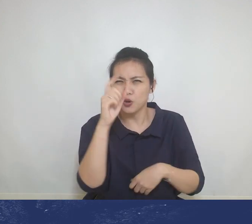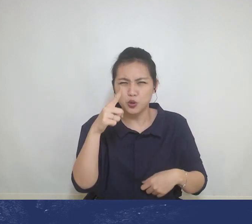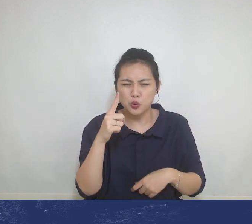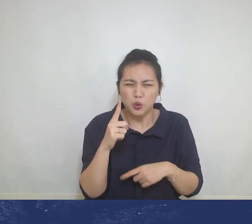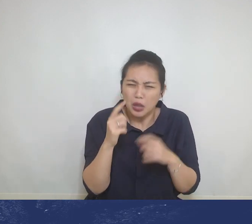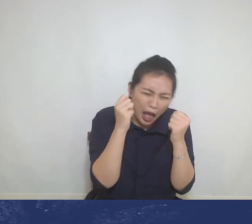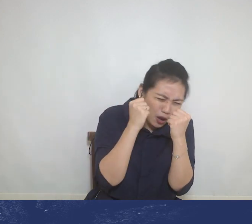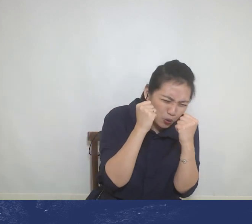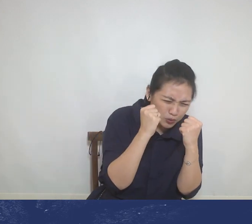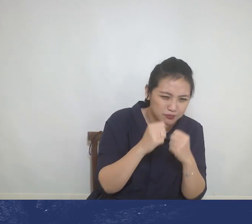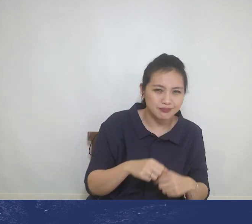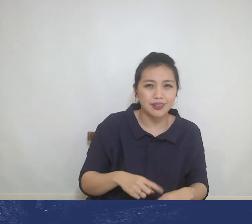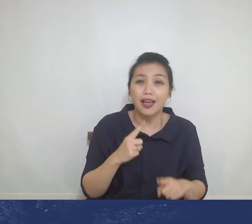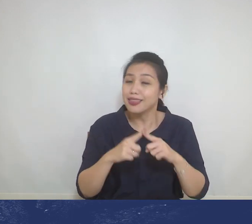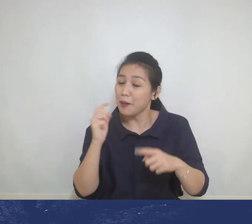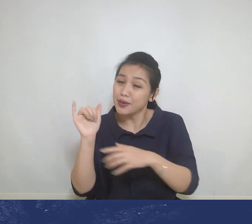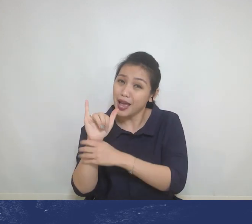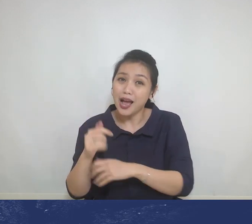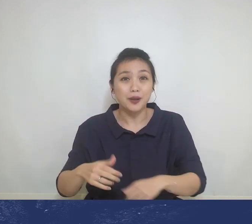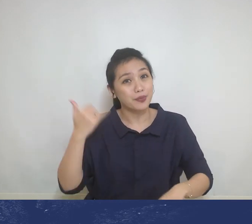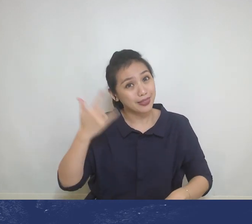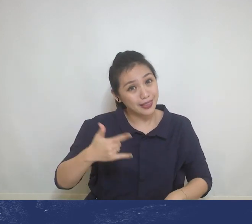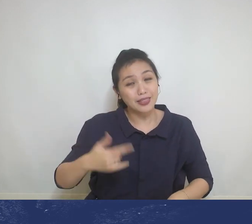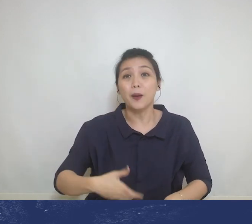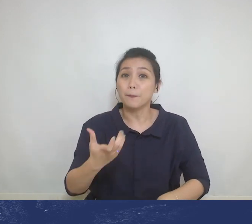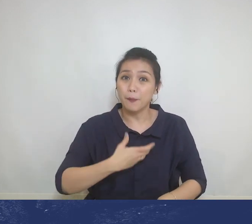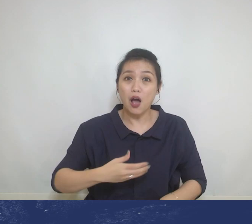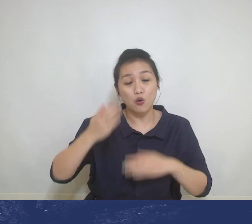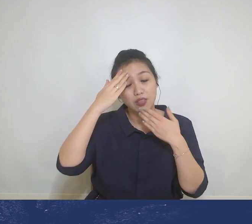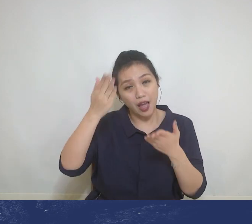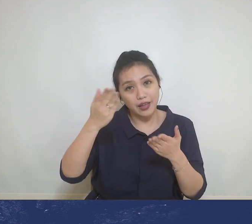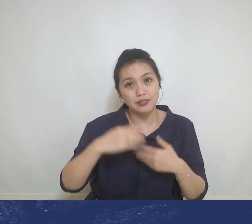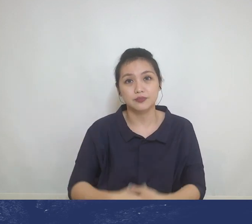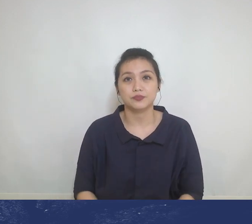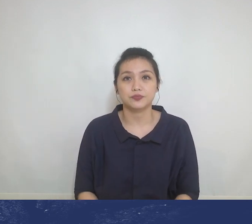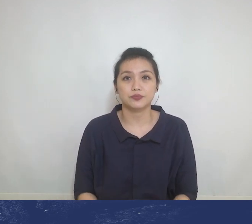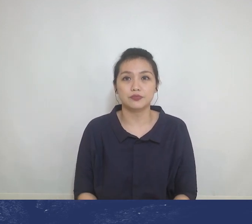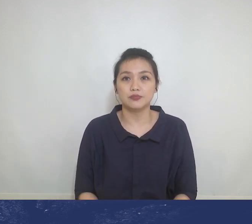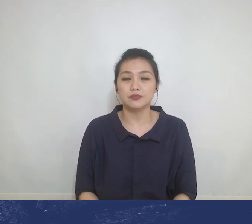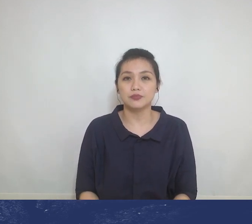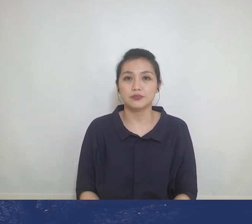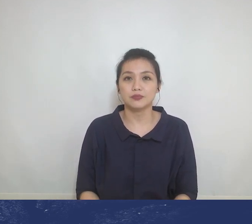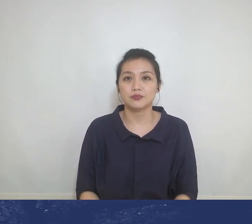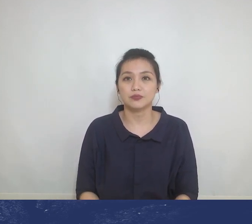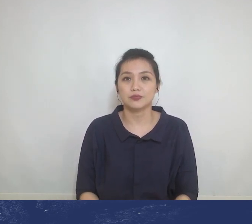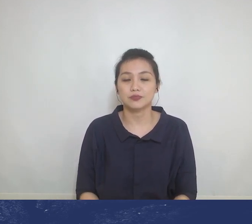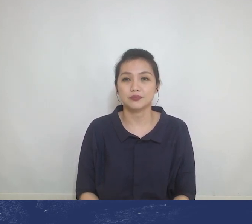Tuhannya. Saya mau beritahu kepada Anda, visi itu dua arah. Bapak mau berkati Anda.